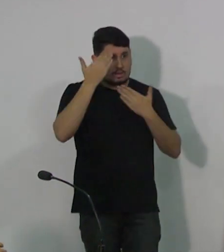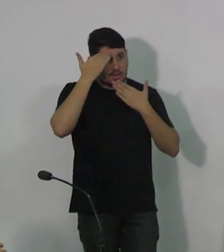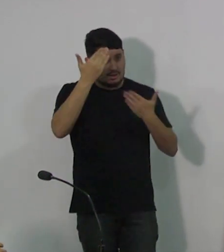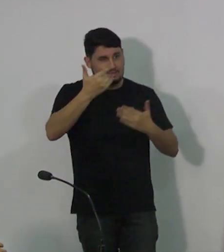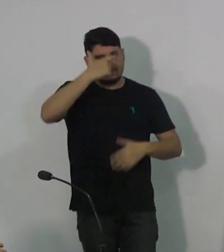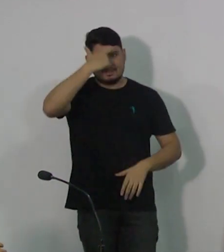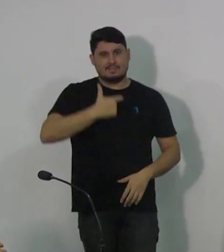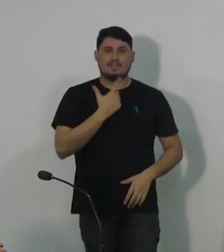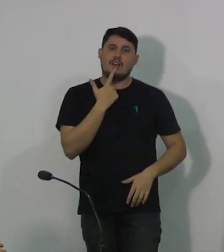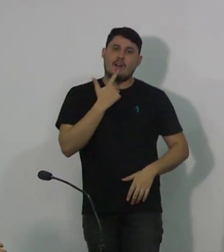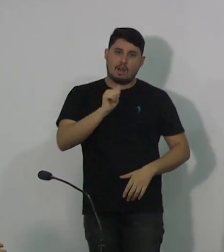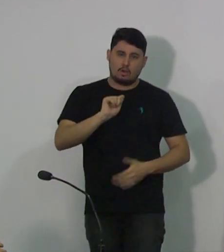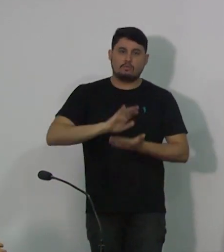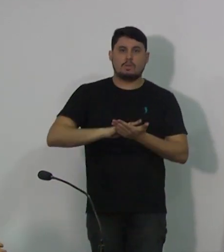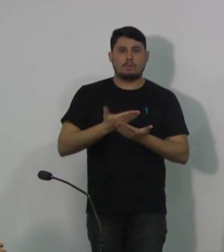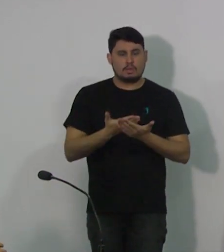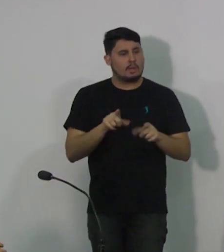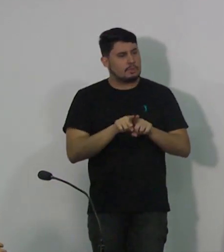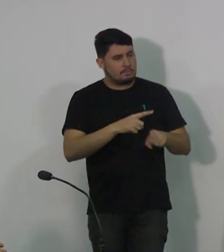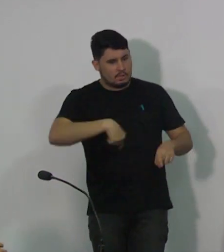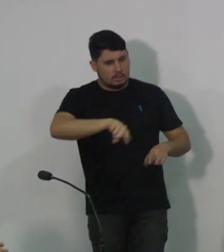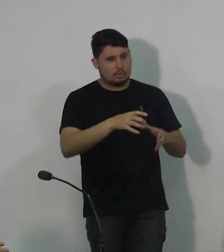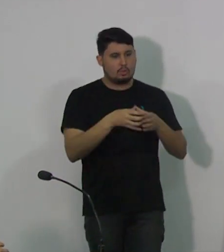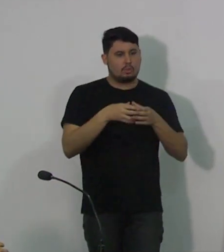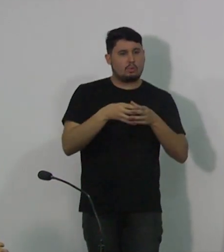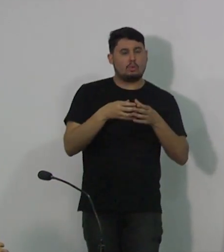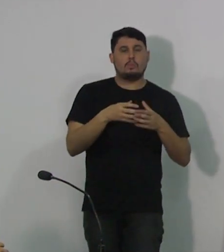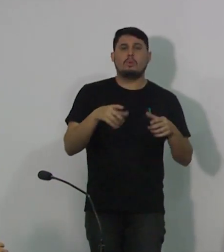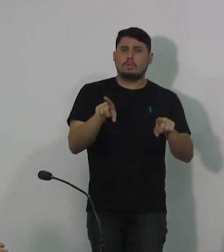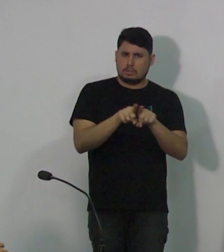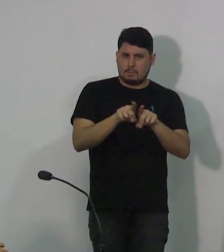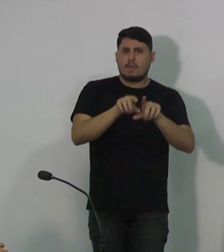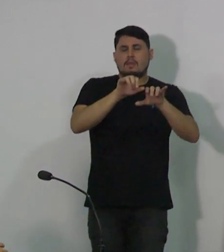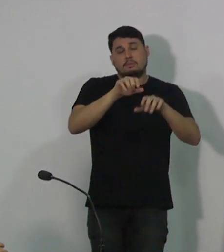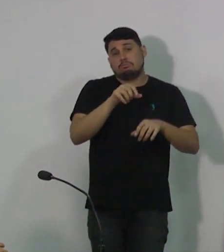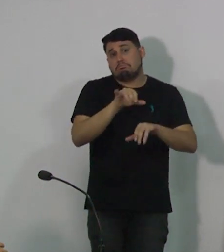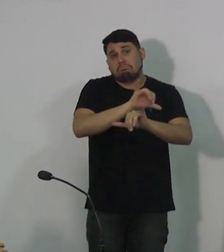na interpretação, dizer que nós vamos disponibilizar o vídeo para quem